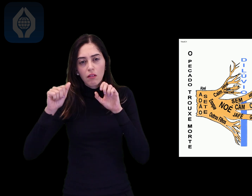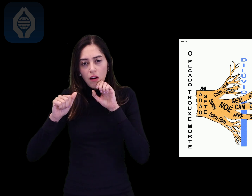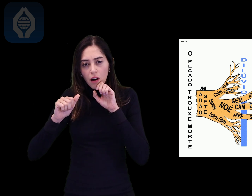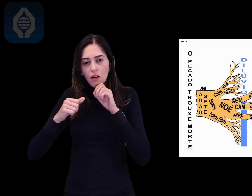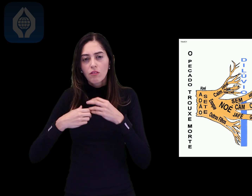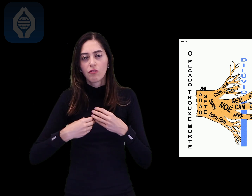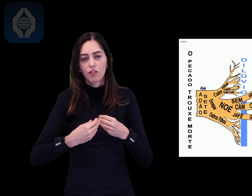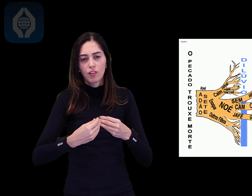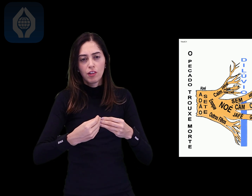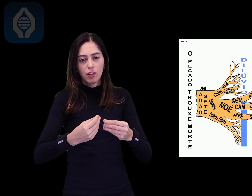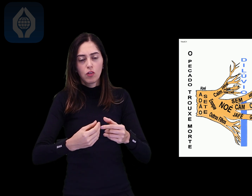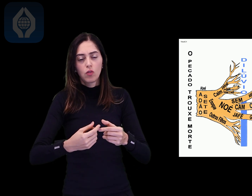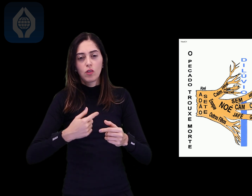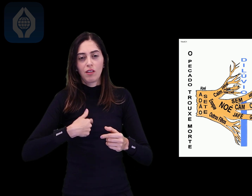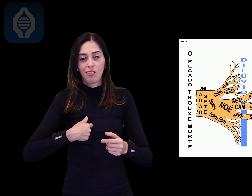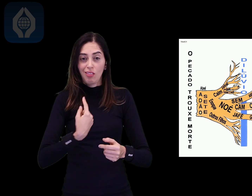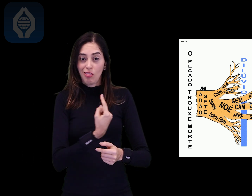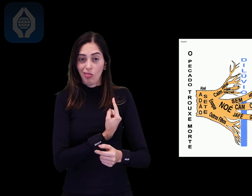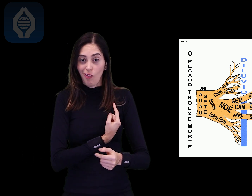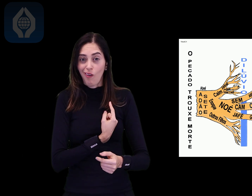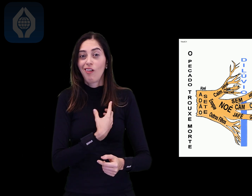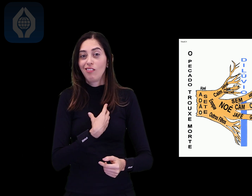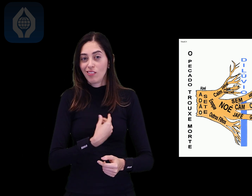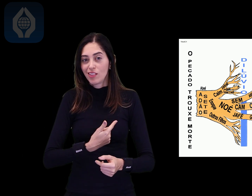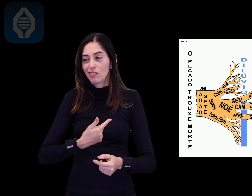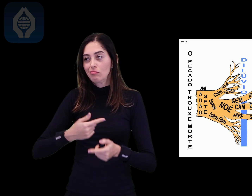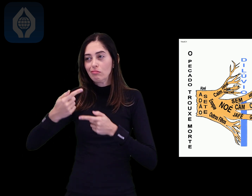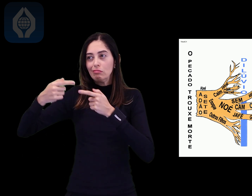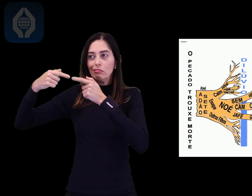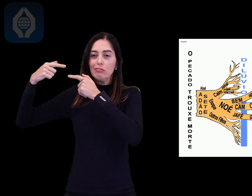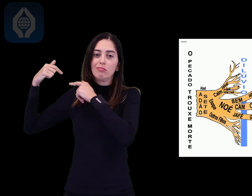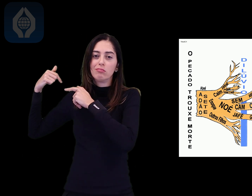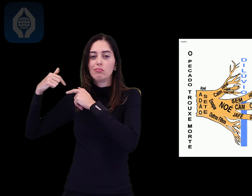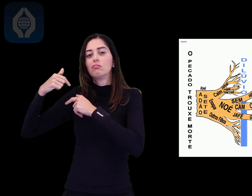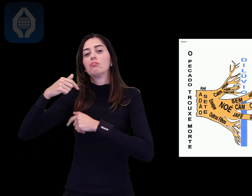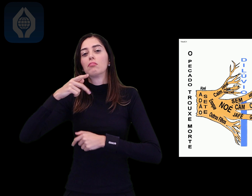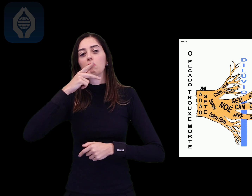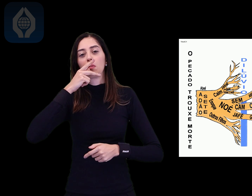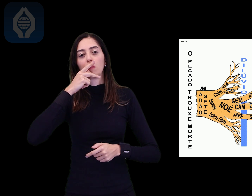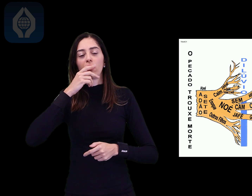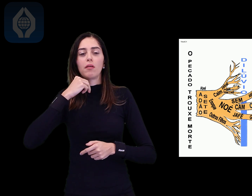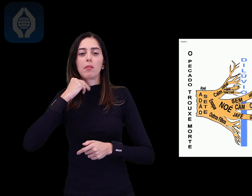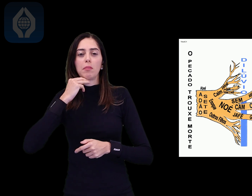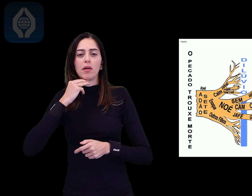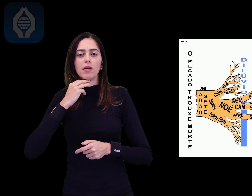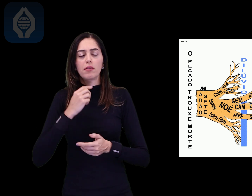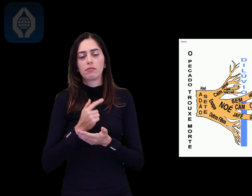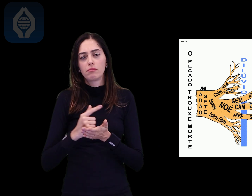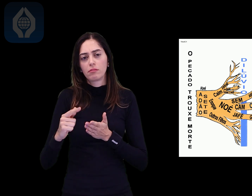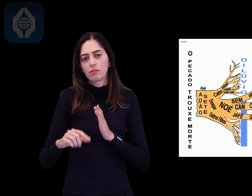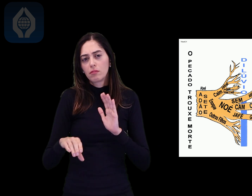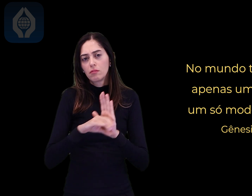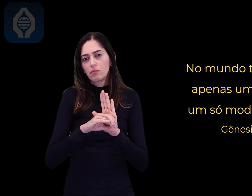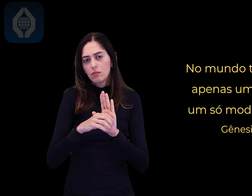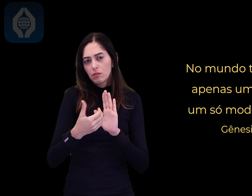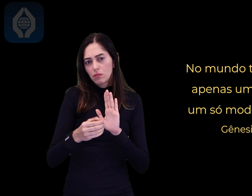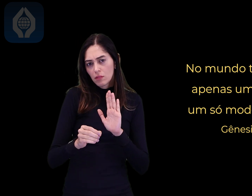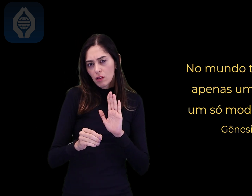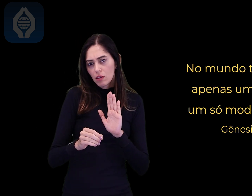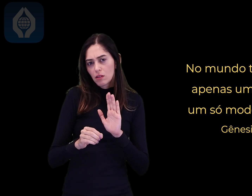nossa ascendência também encontramos em algum lugar em Gênesis 10. F.